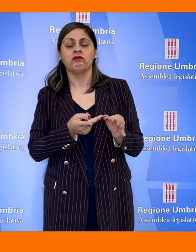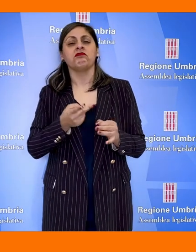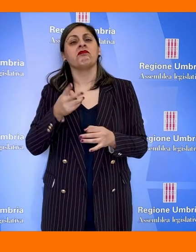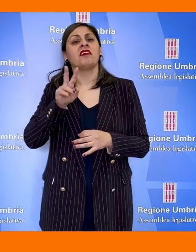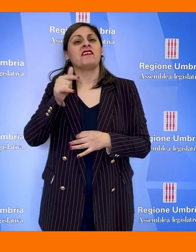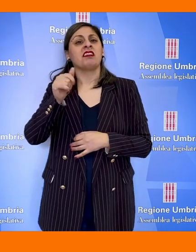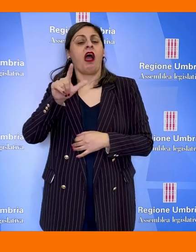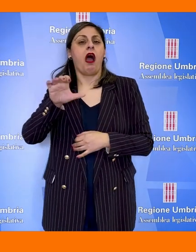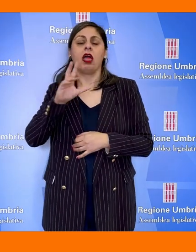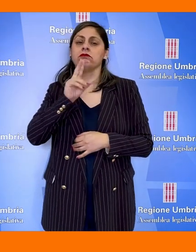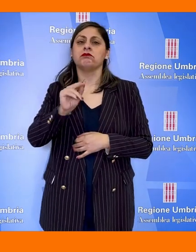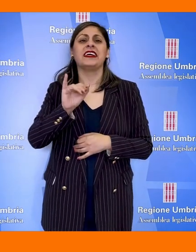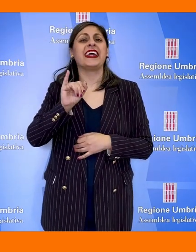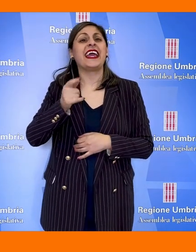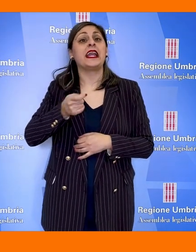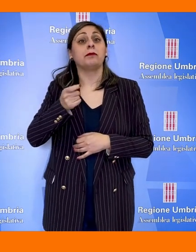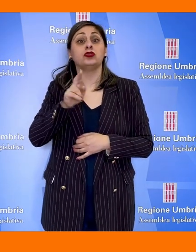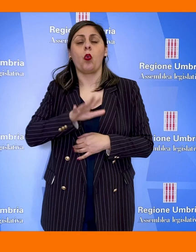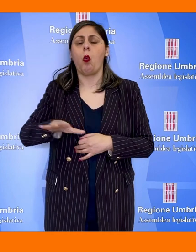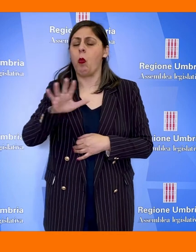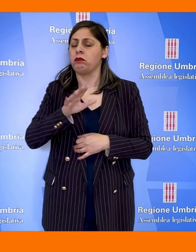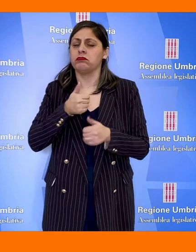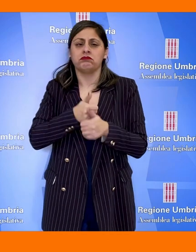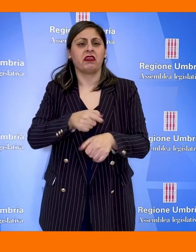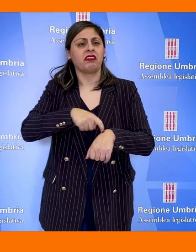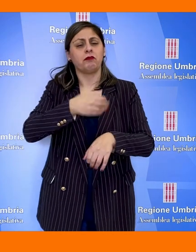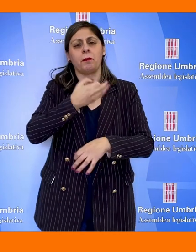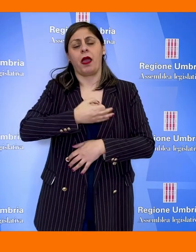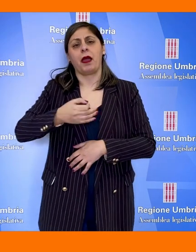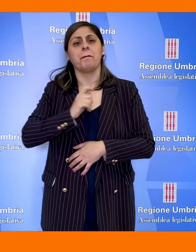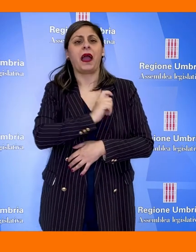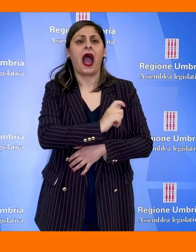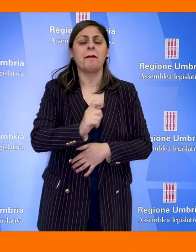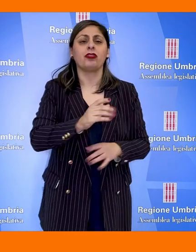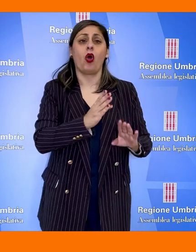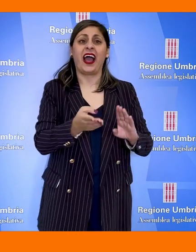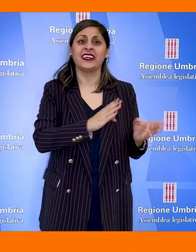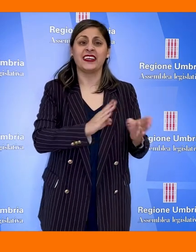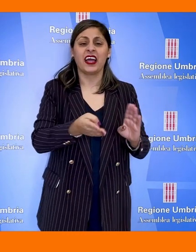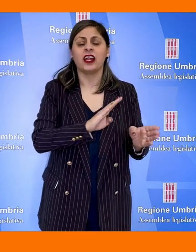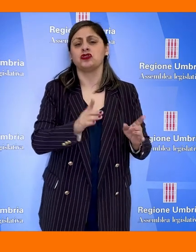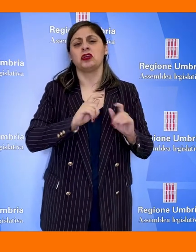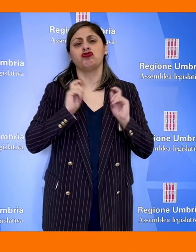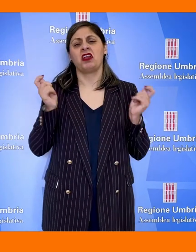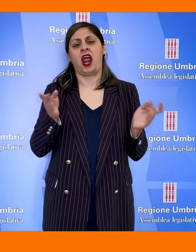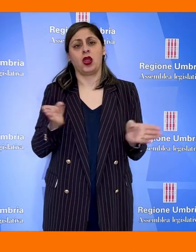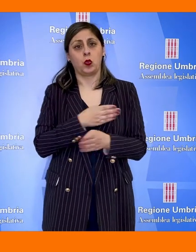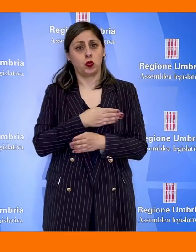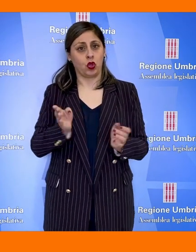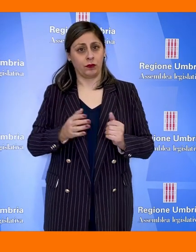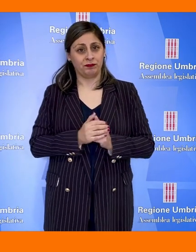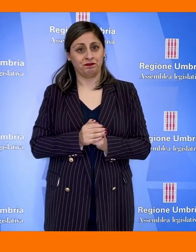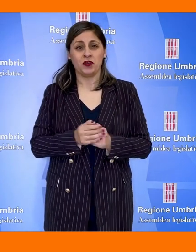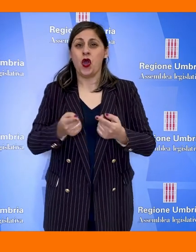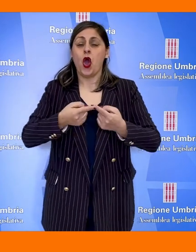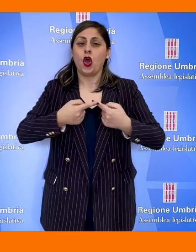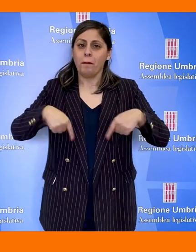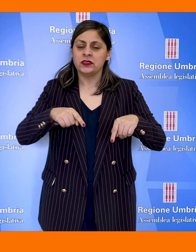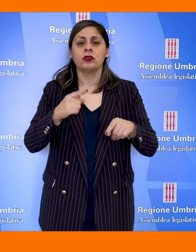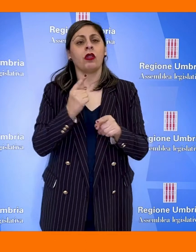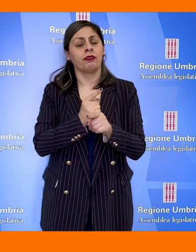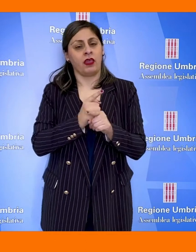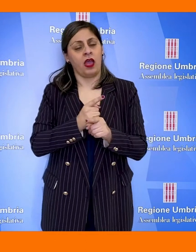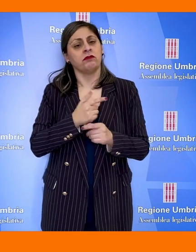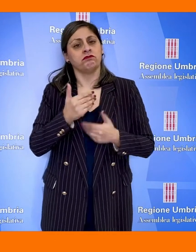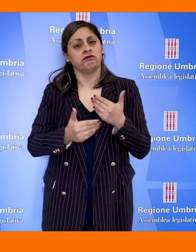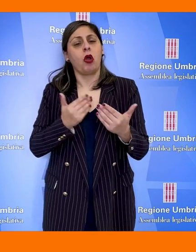ordinaria. Vitale ha assicurato che l'INPS dell'Umbria è in assoluta correntezza con i pagamenti delle casse integrazioni in generale. La